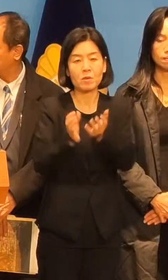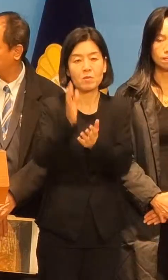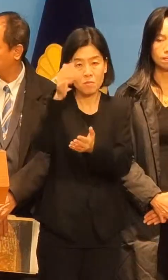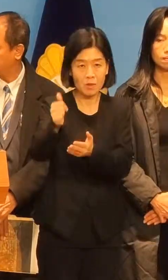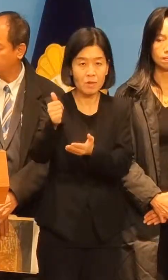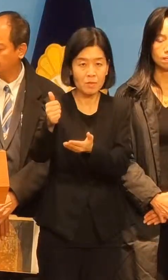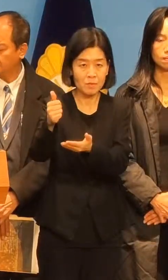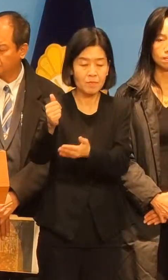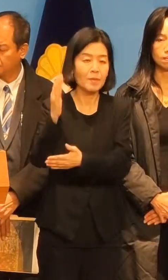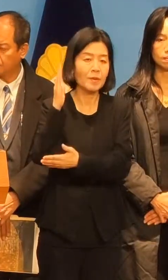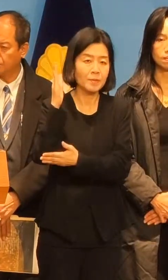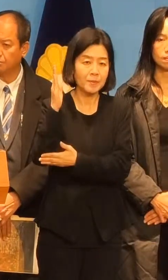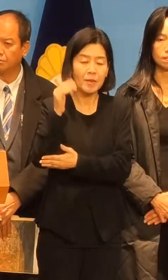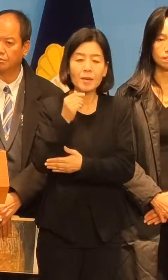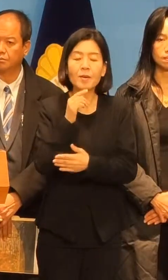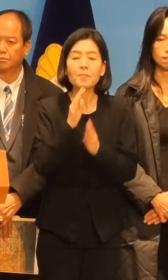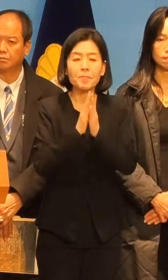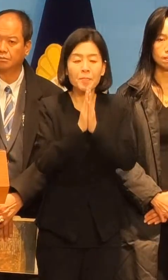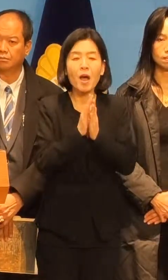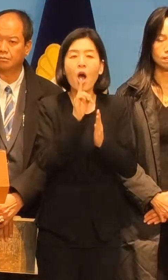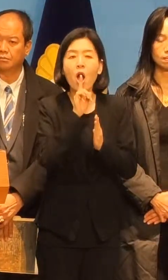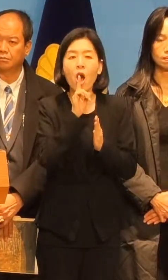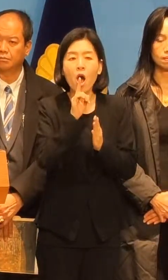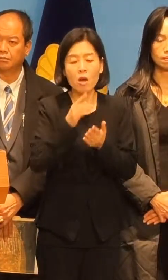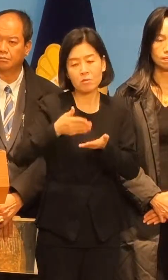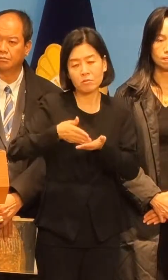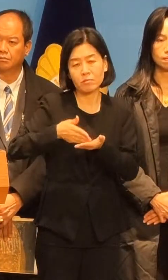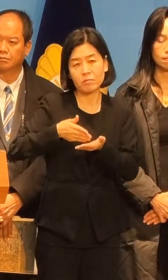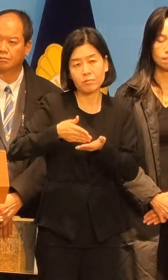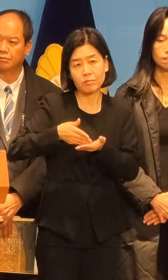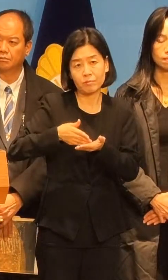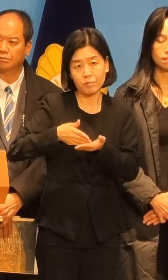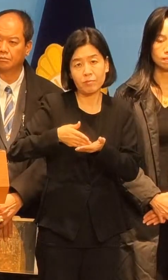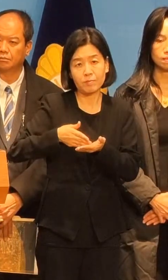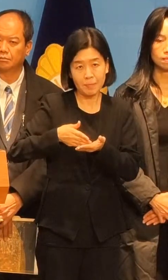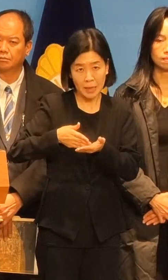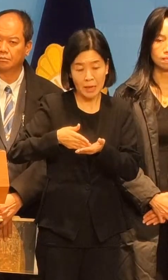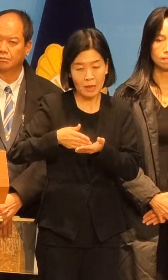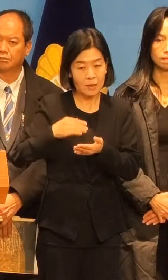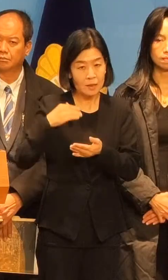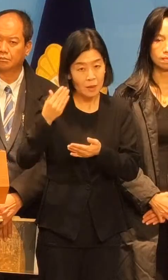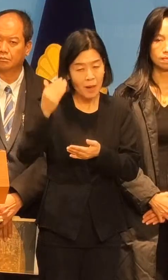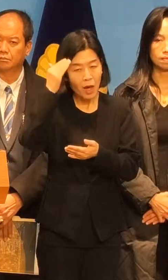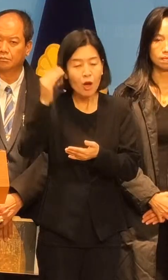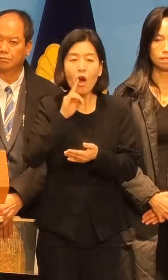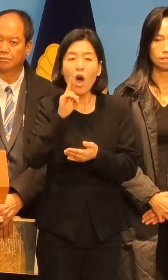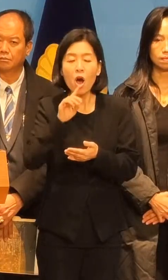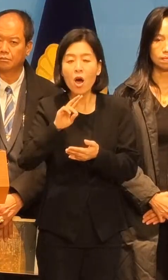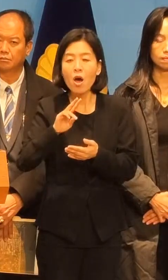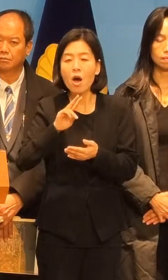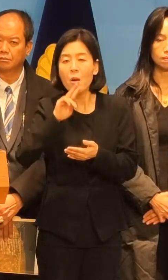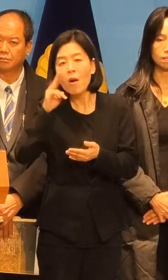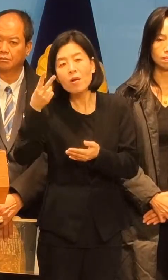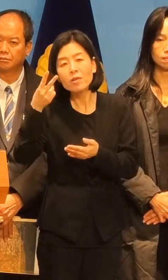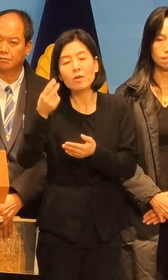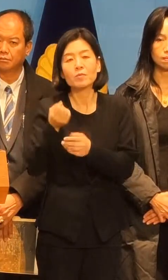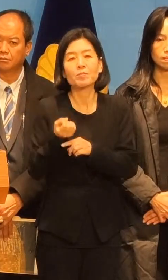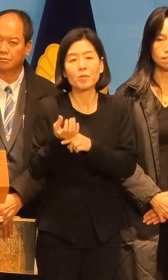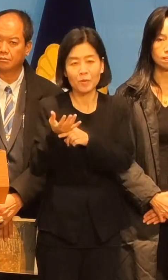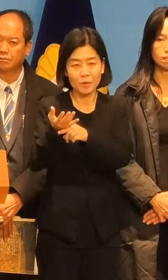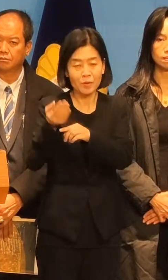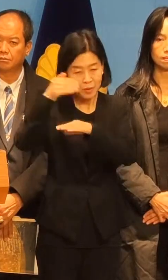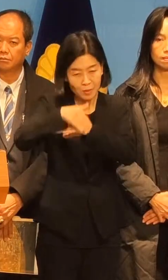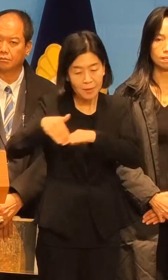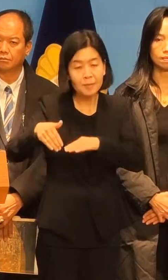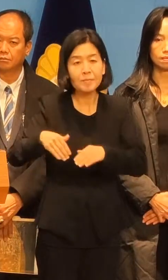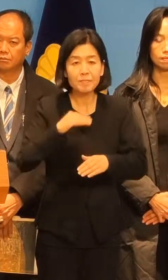2020ရွေးကောက်ပွဲတုန်းကမိုးမလင်းခင်တည်းကစောင့်ပြီးတော့ပေါ့နော်ဒီမြန်မာတန်ယုံရှိမှာကြိုတင်မဲ့ပေးခဲ့ကြတဲ့ပြည်သူလူထုဟာအခုဆိုလို့ရှိရင်အကြမ်းဖက်စစ်